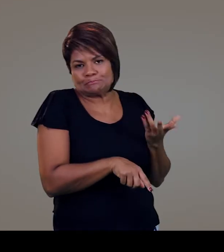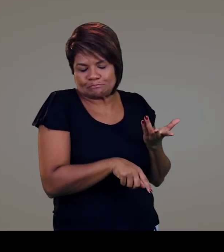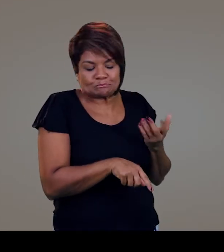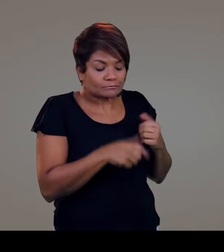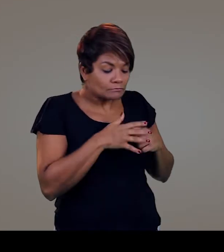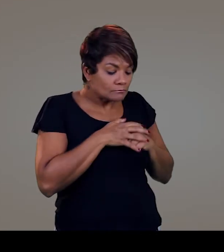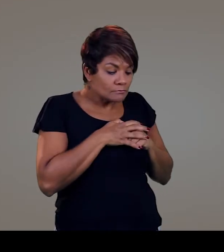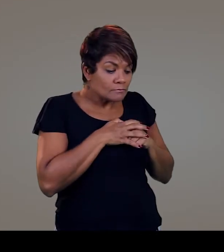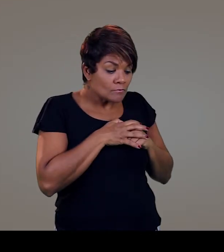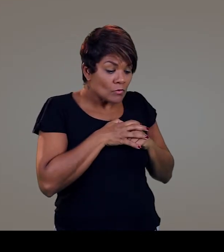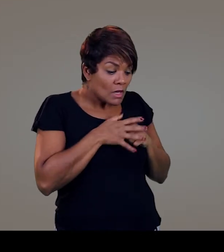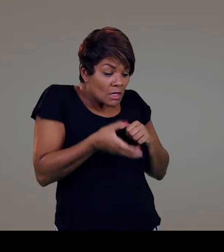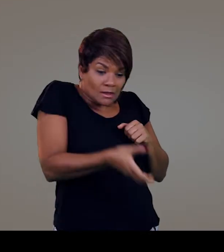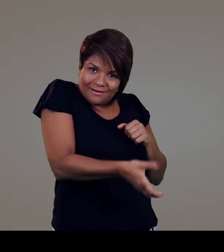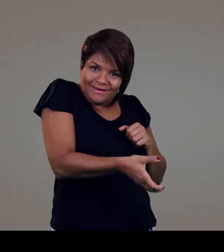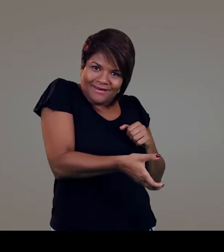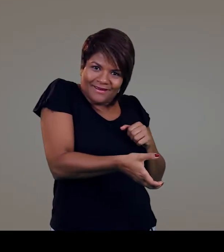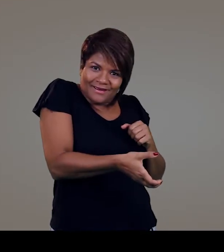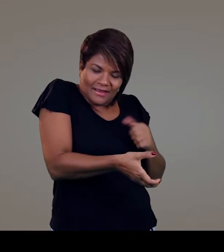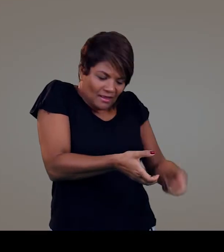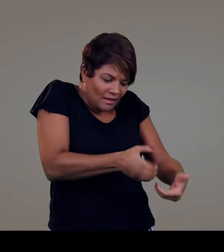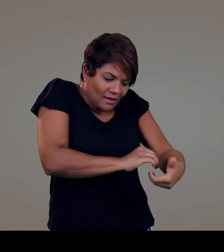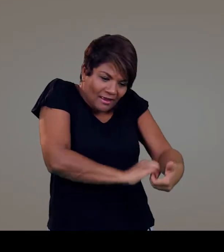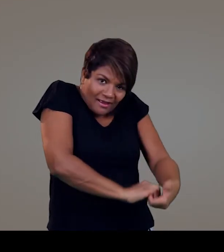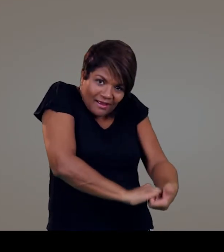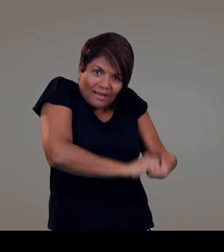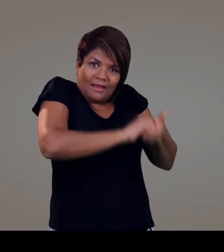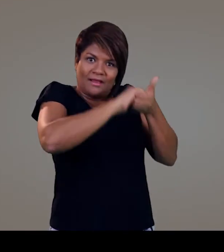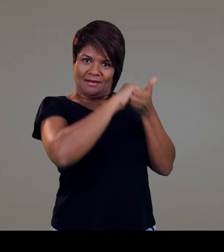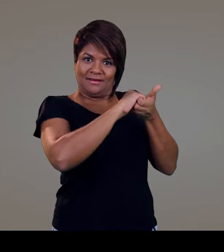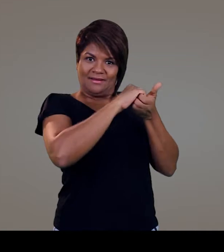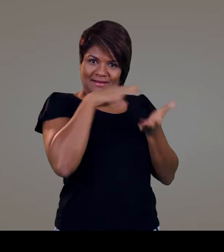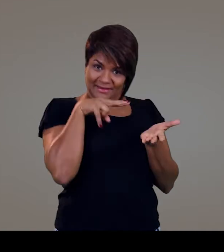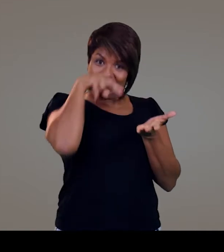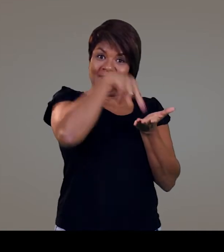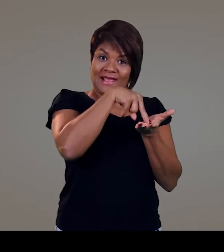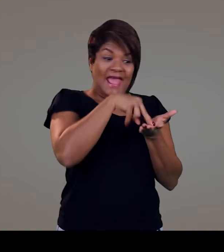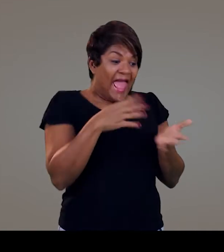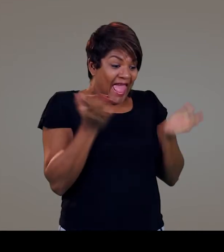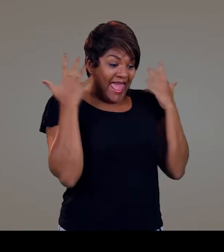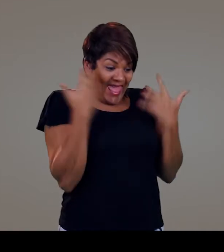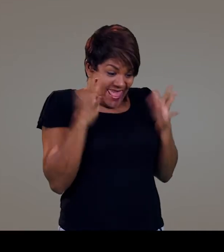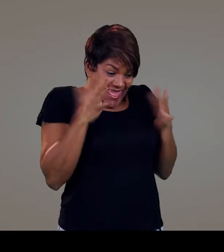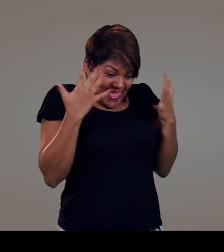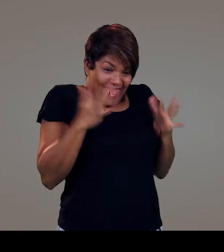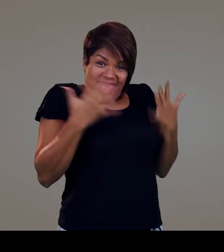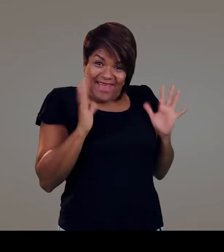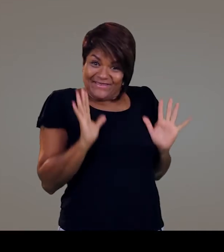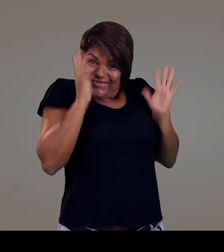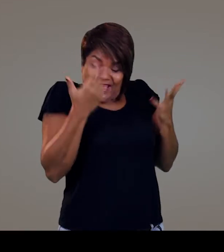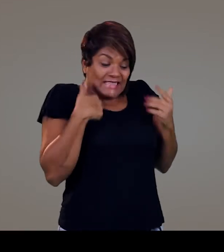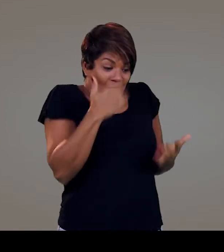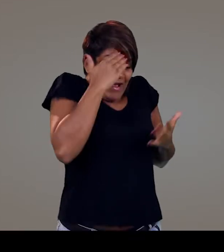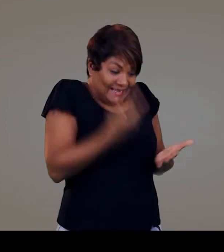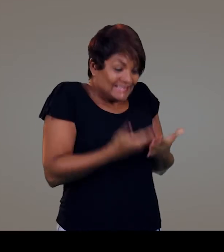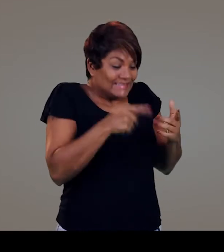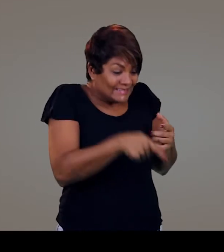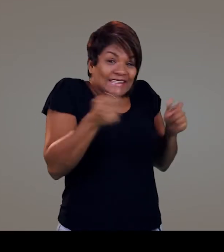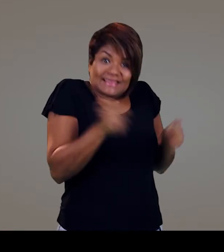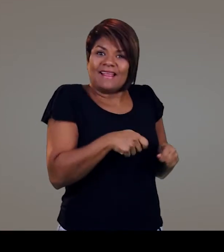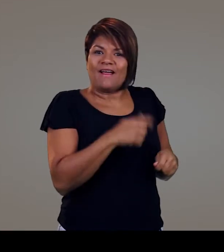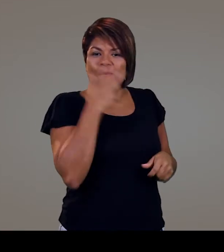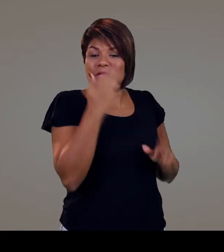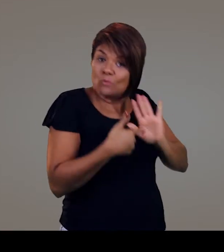para que ela fique de pé, e ela fica de pé e a gente faz festa, a gente está falando para ela, eu acredito que você é capaz